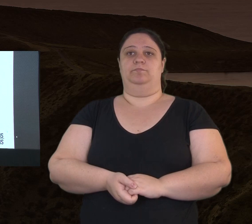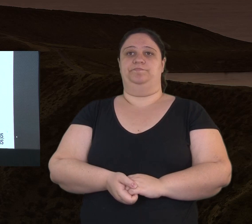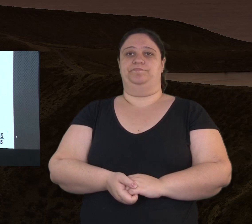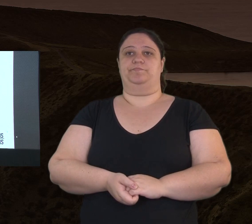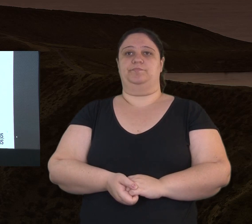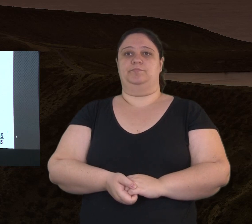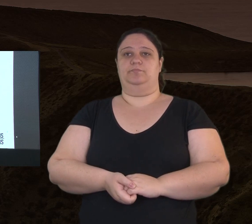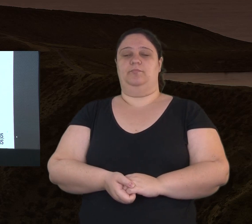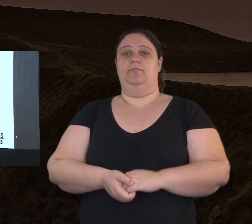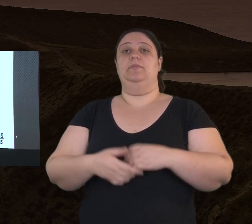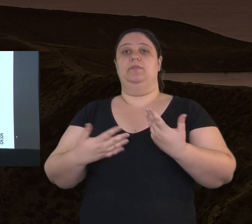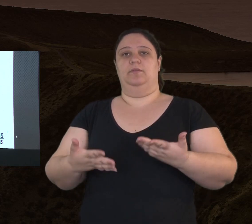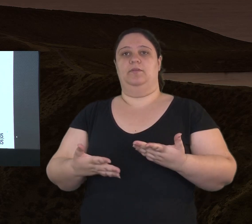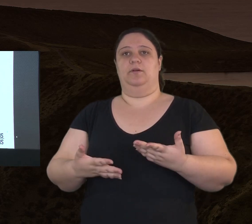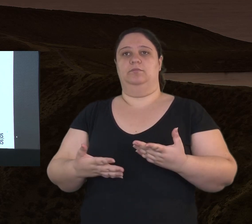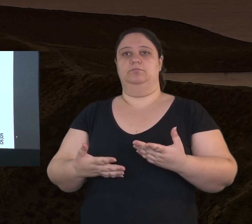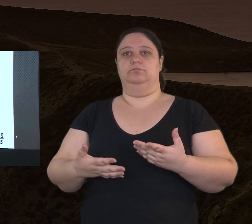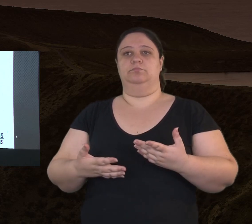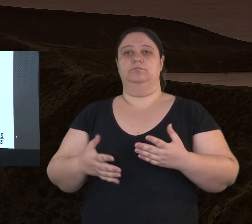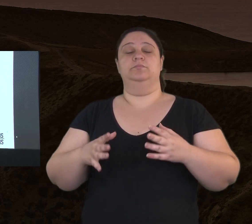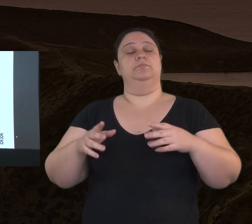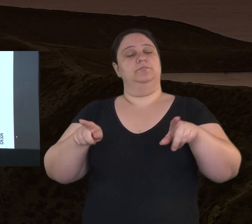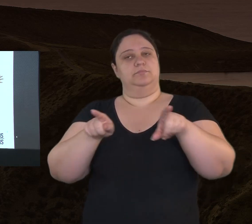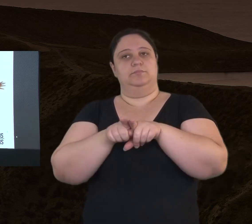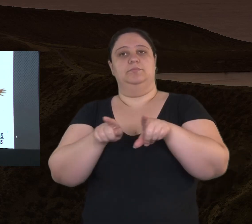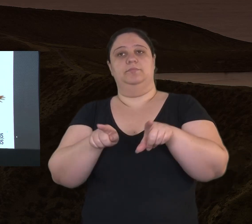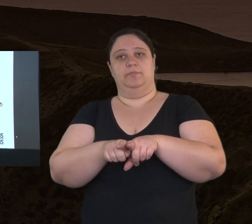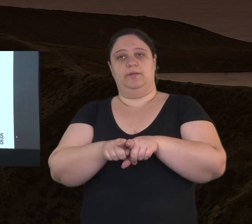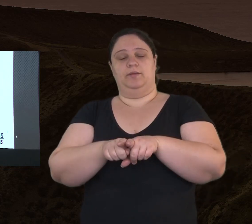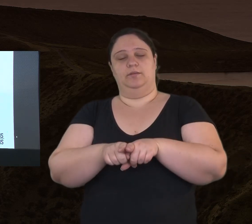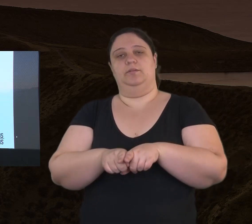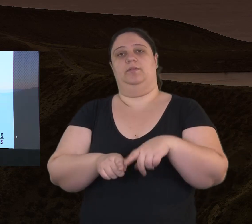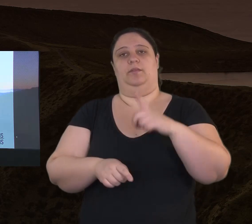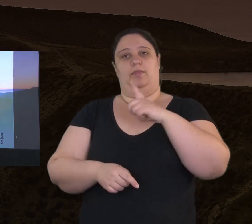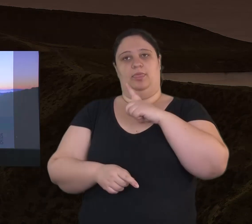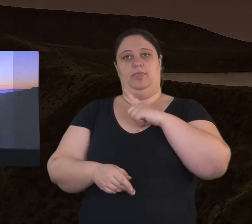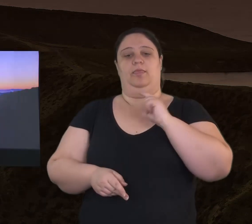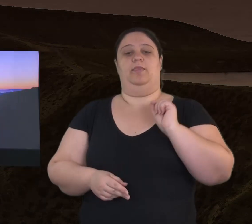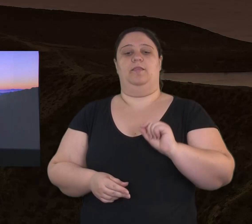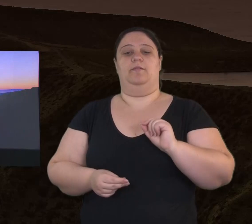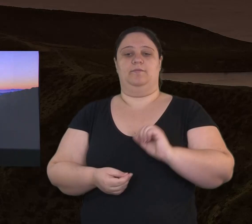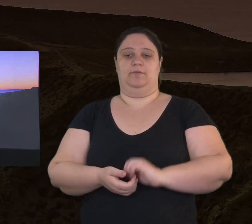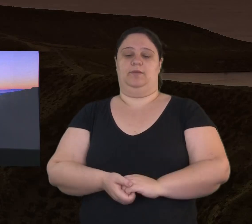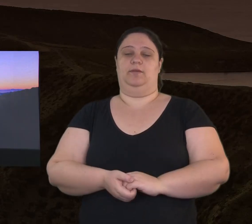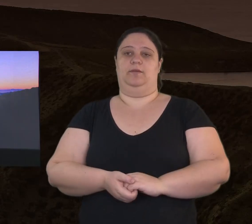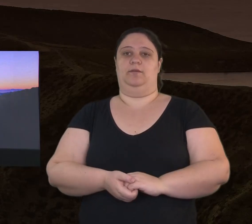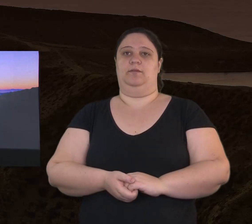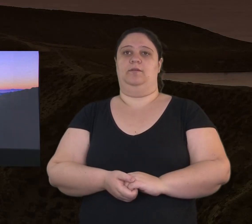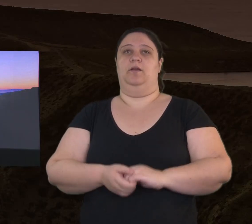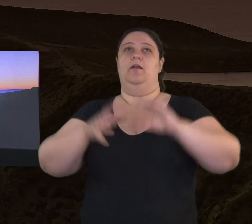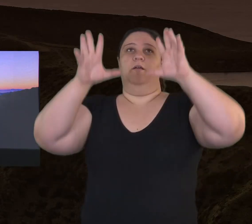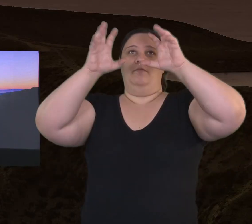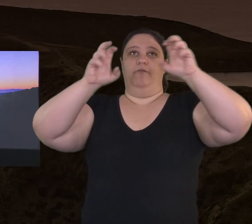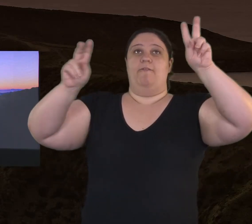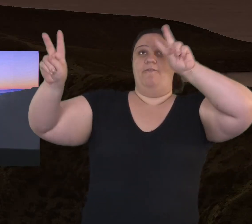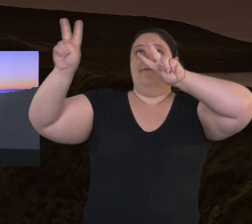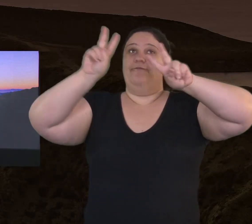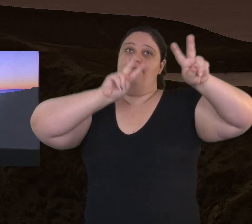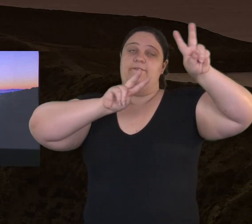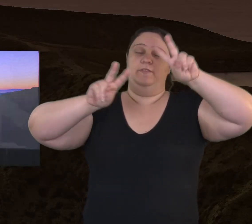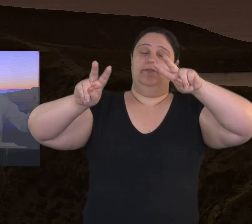nessa mesma delimitação, né, do universo criado, visível por